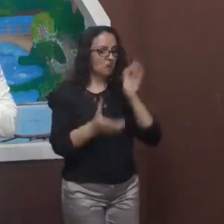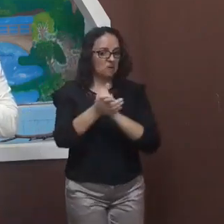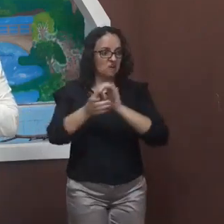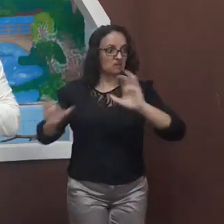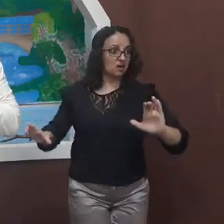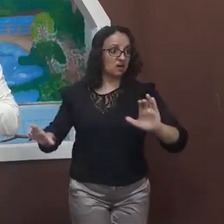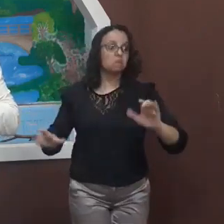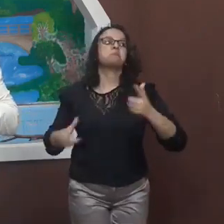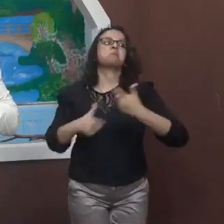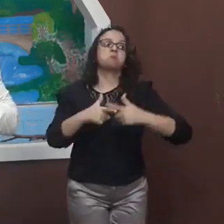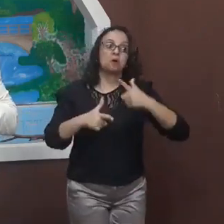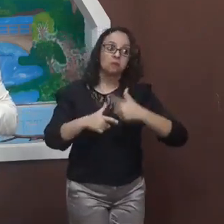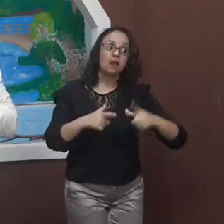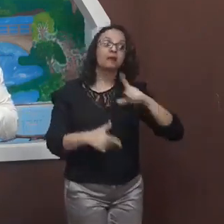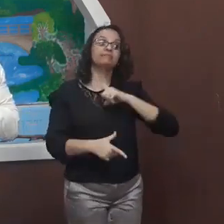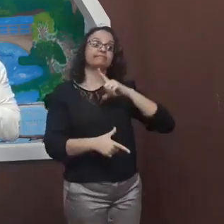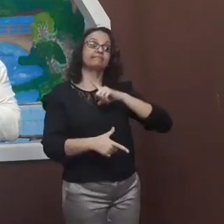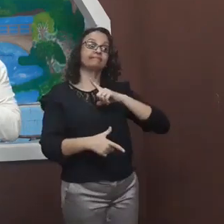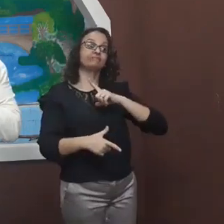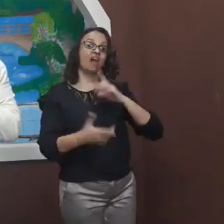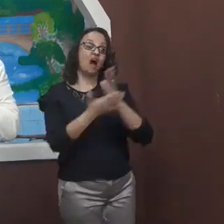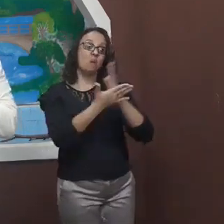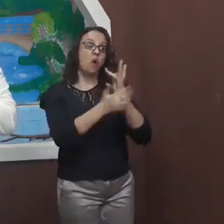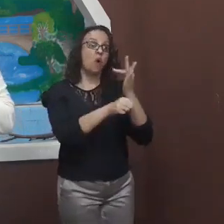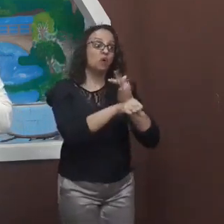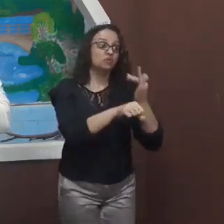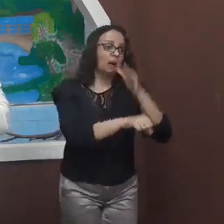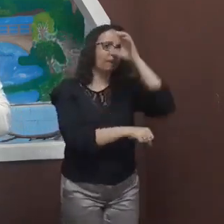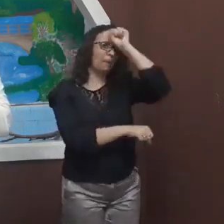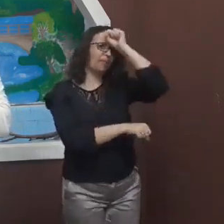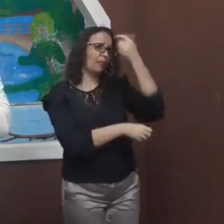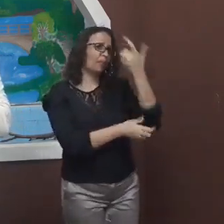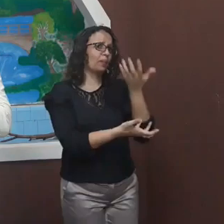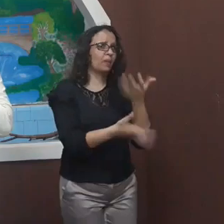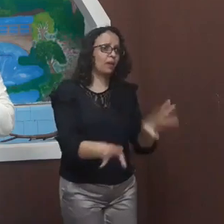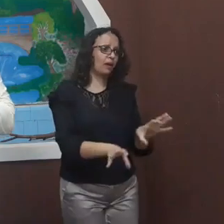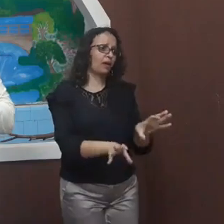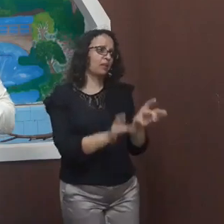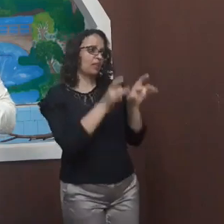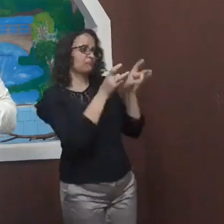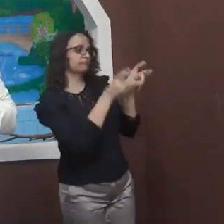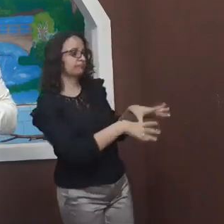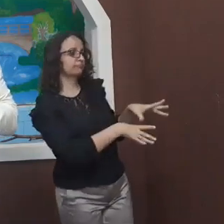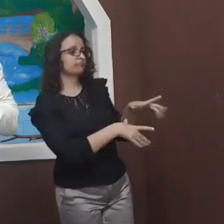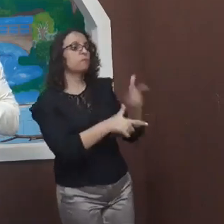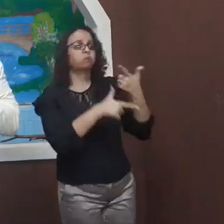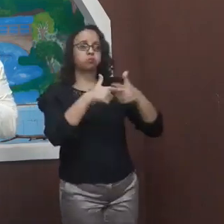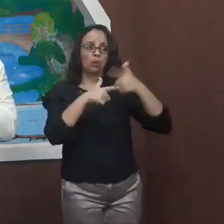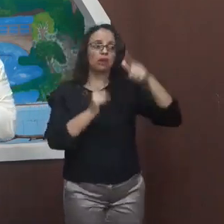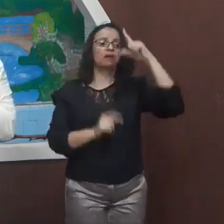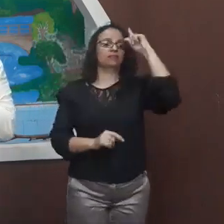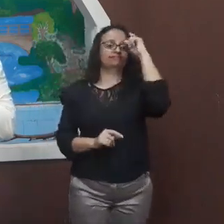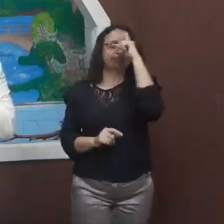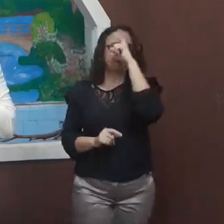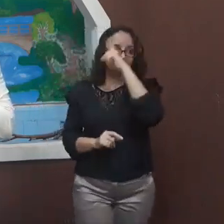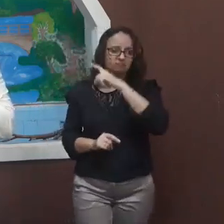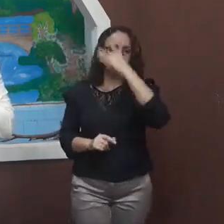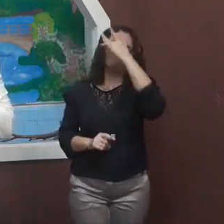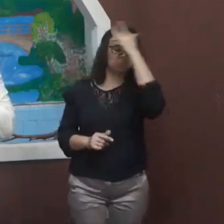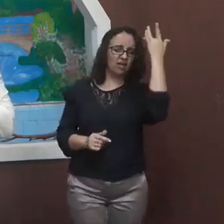que está. As pessoas não têm perseverado em aprender. Porque é difícil, já desiste. Olha o problema que está. As pessoas não